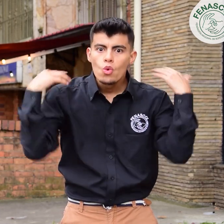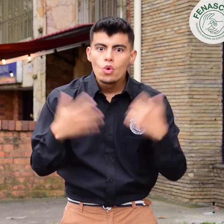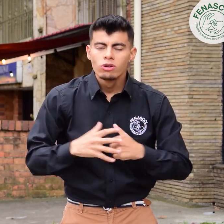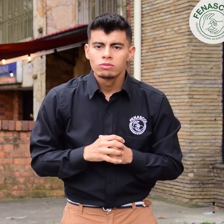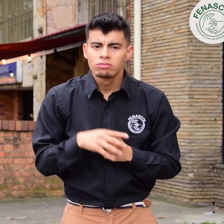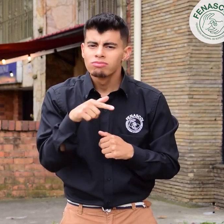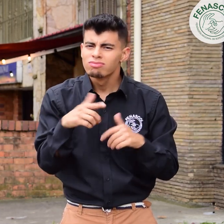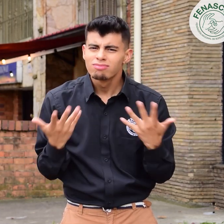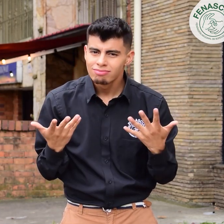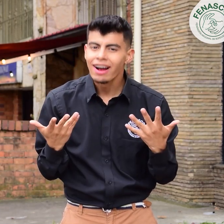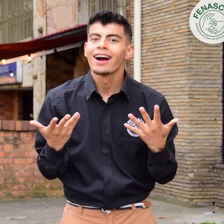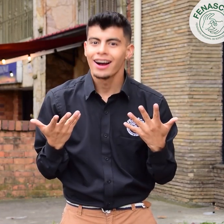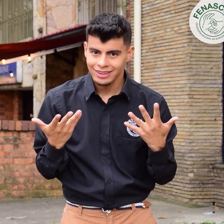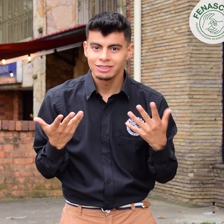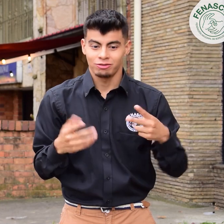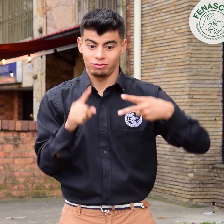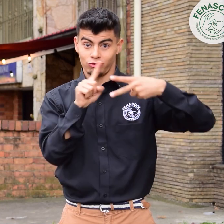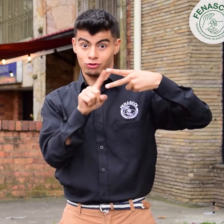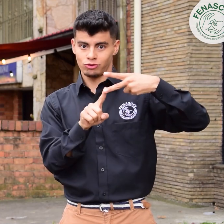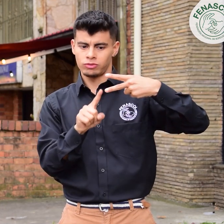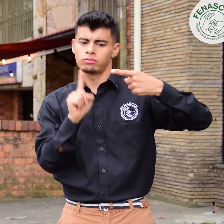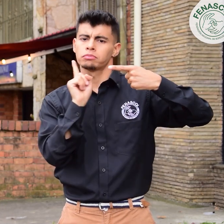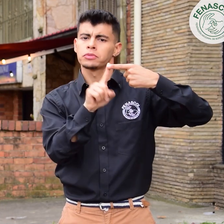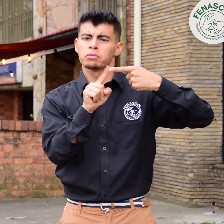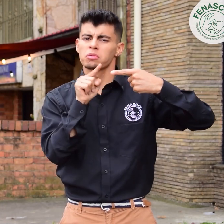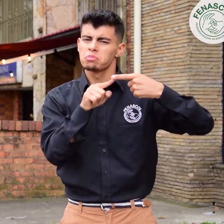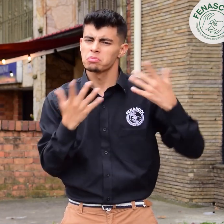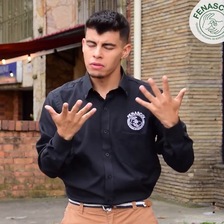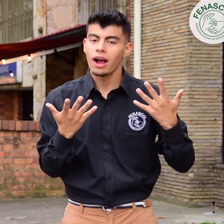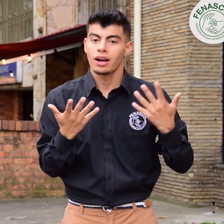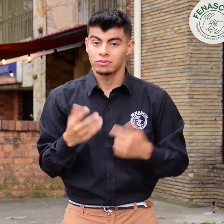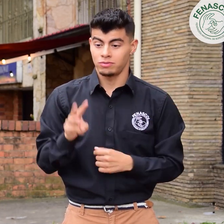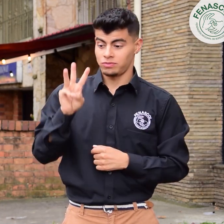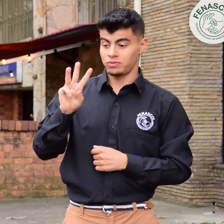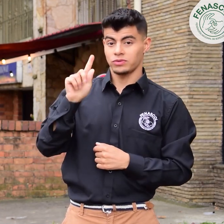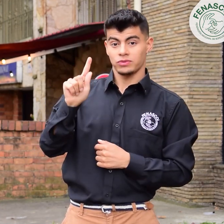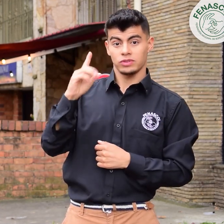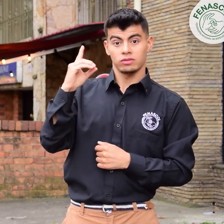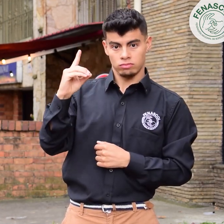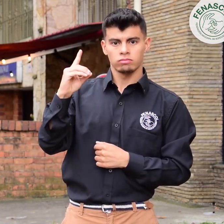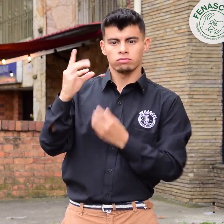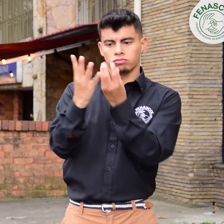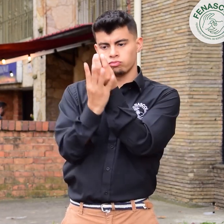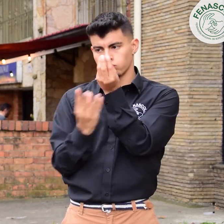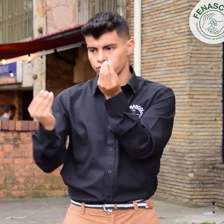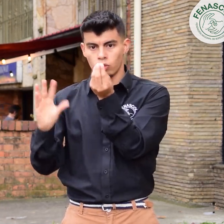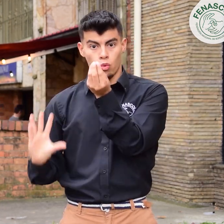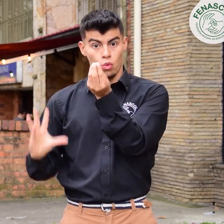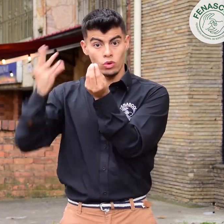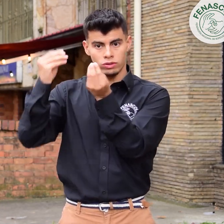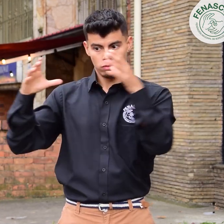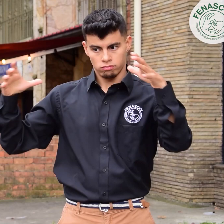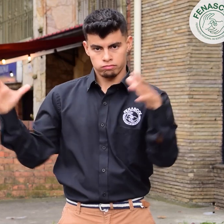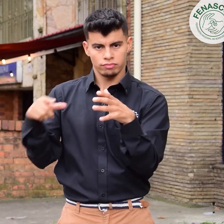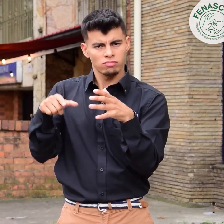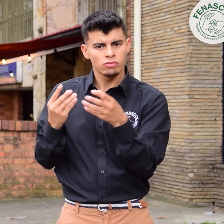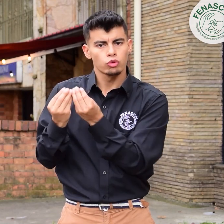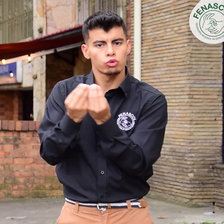nutriseñales primero el consejo directivo de la wfd y su